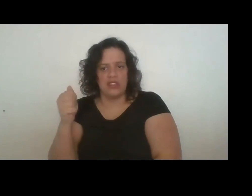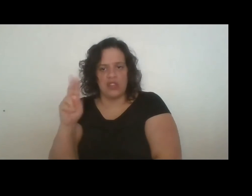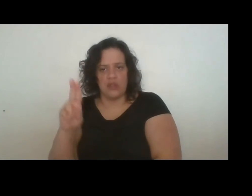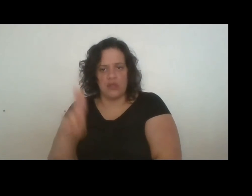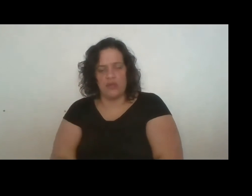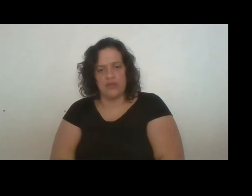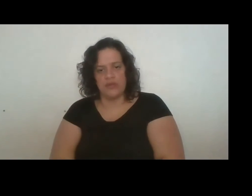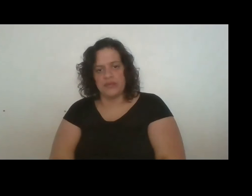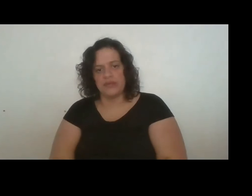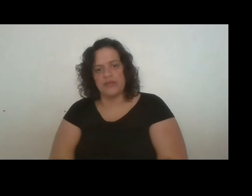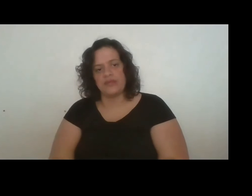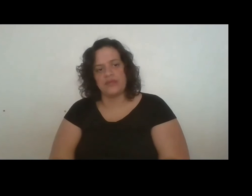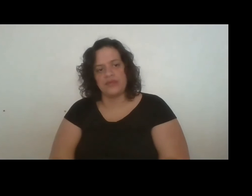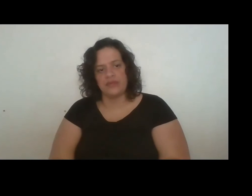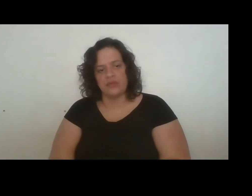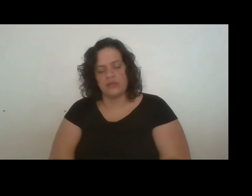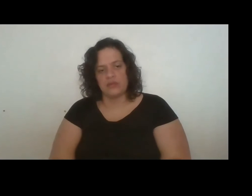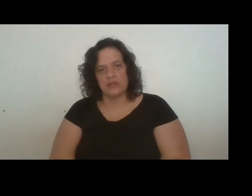Eu diria